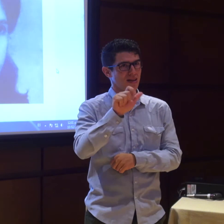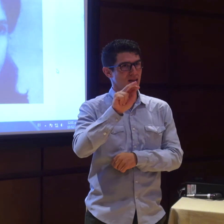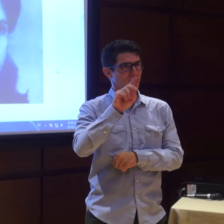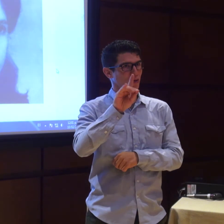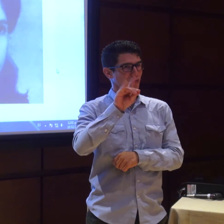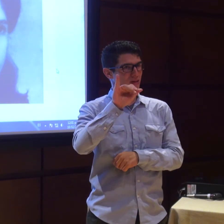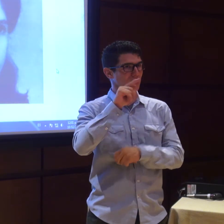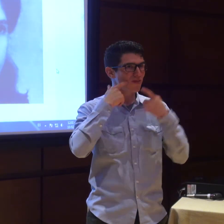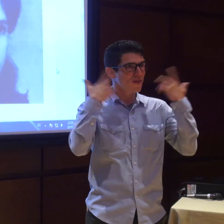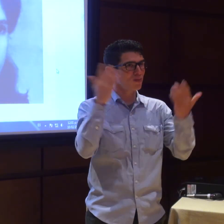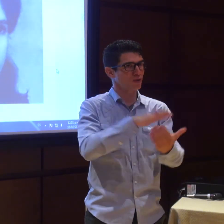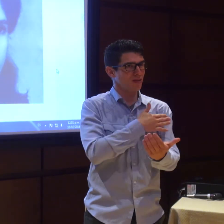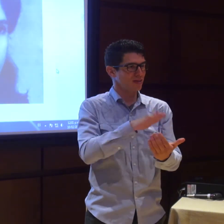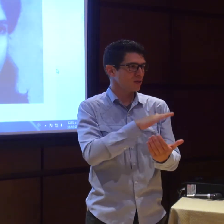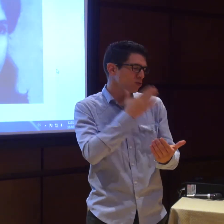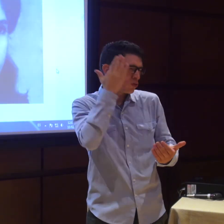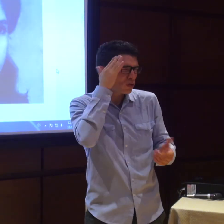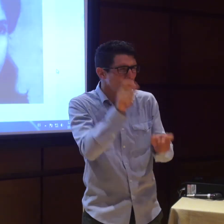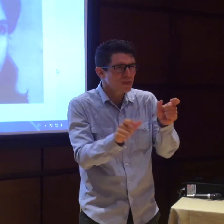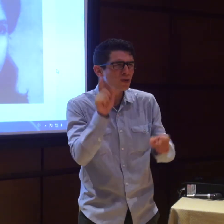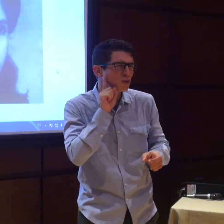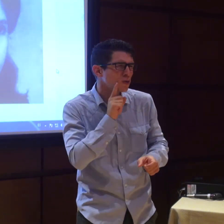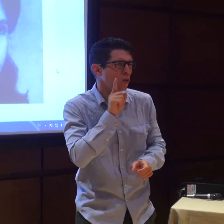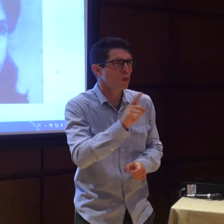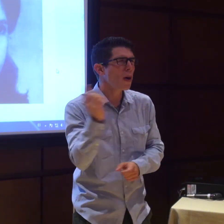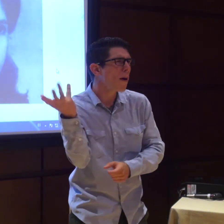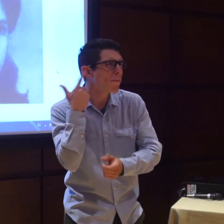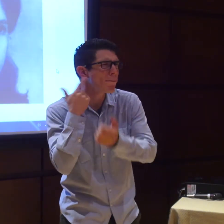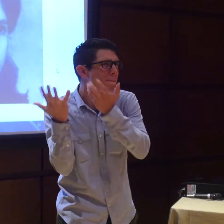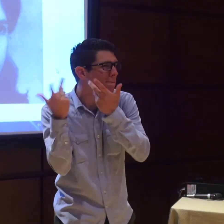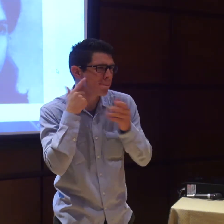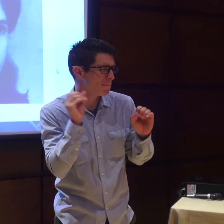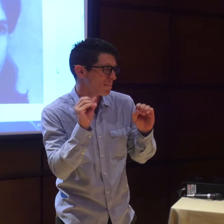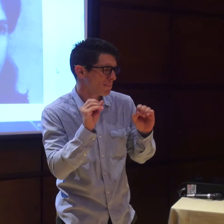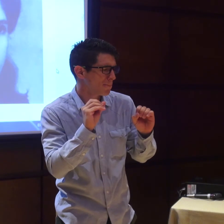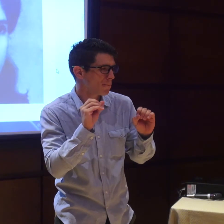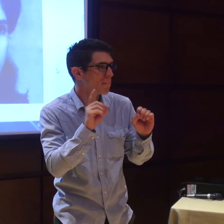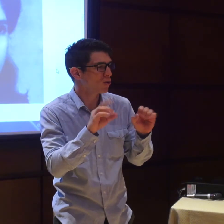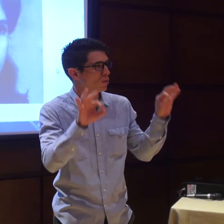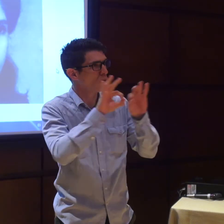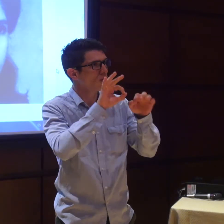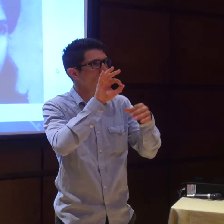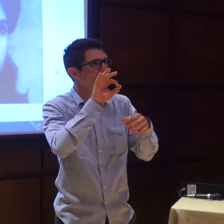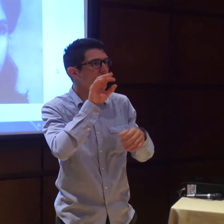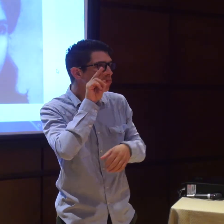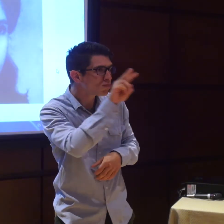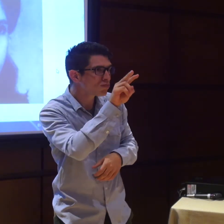muy importante cuando nosotros empezamos a conocer los cantautores y que nosotros como personas sordas, así no escuchemos la